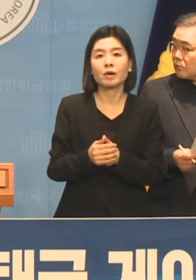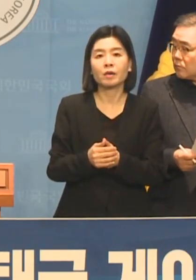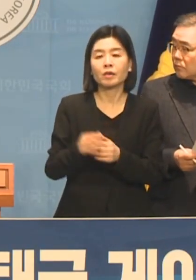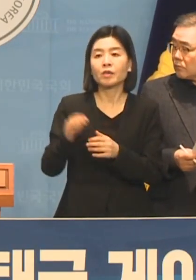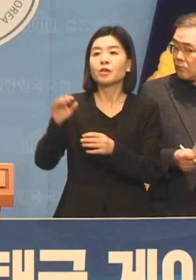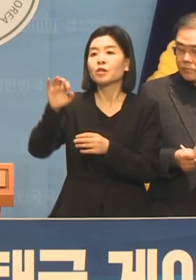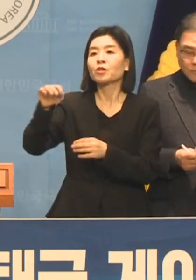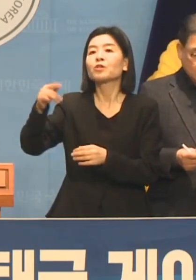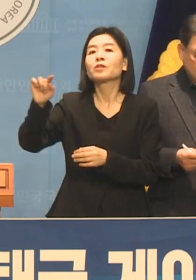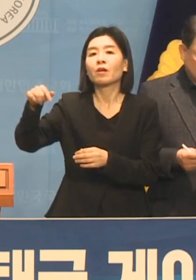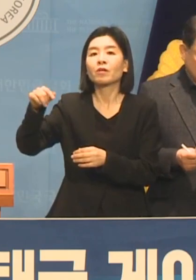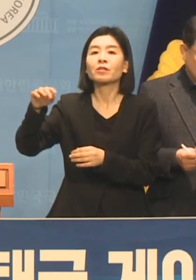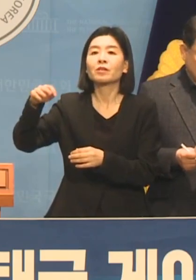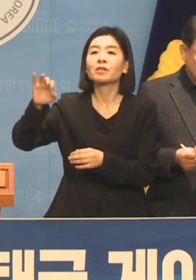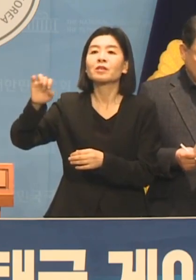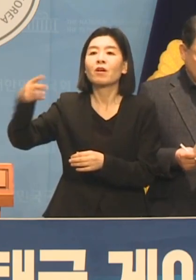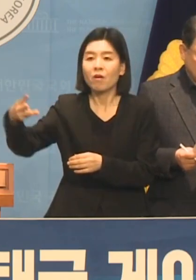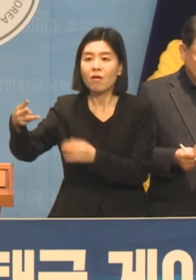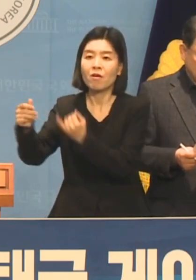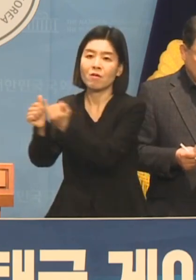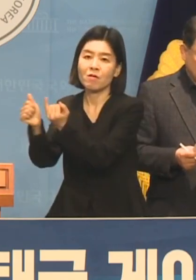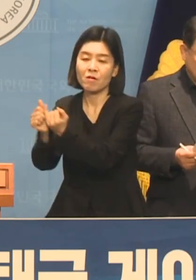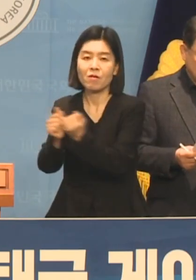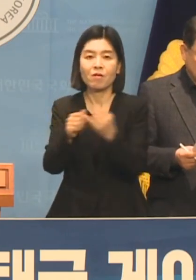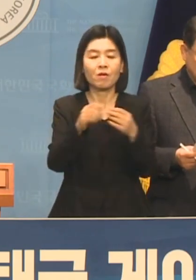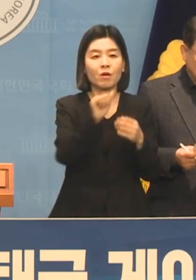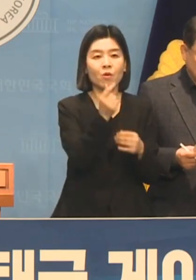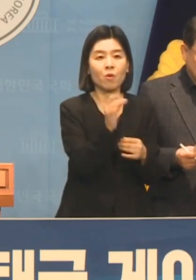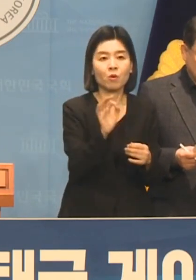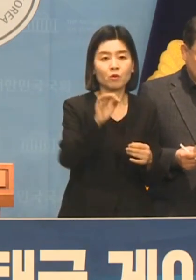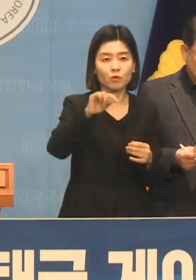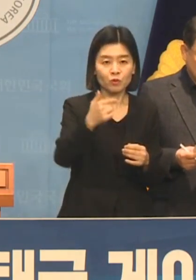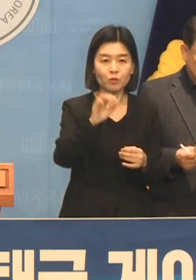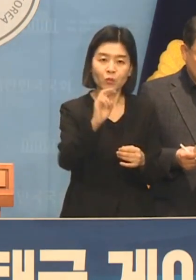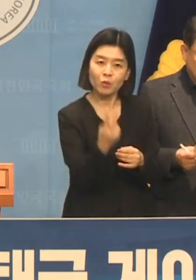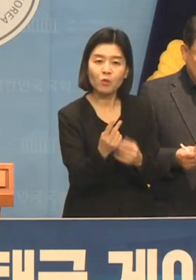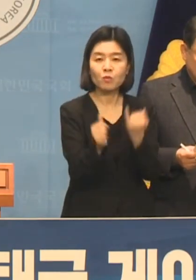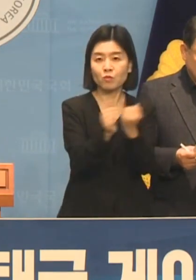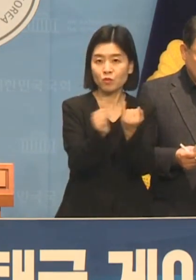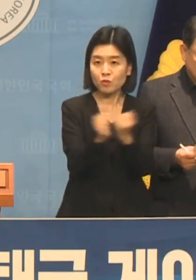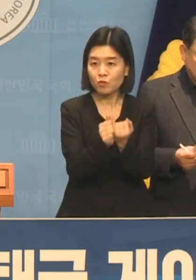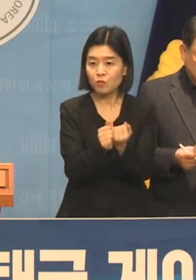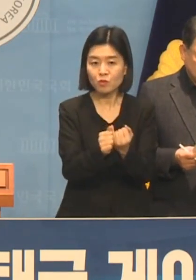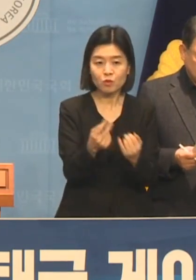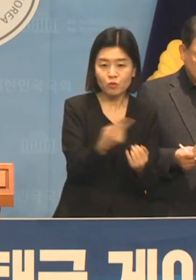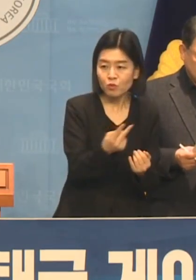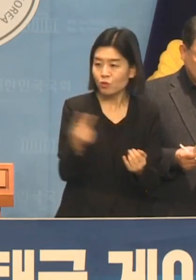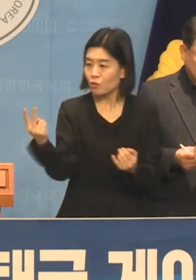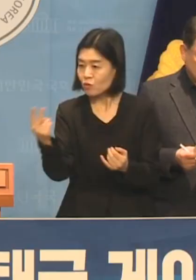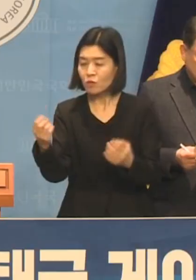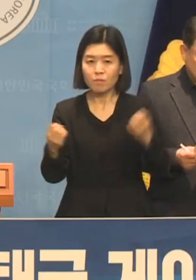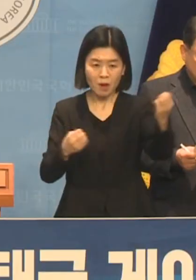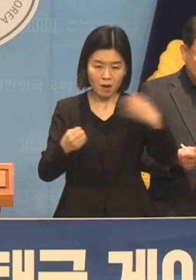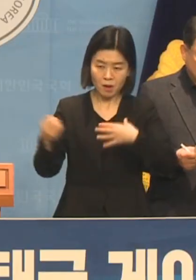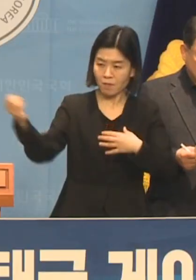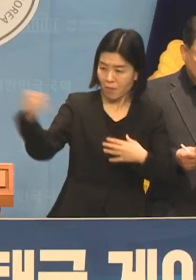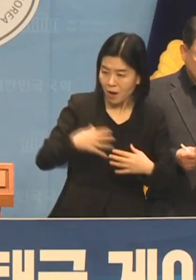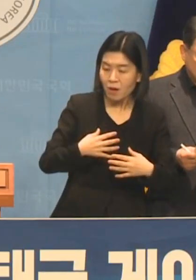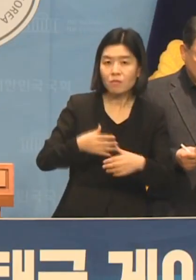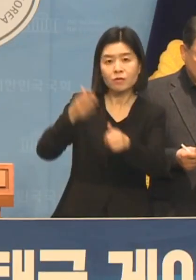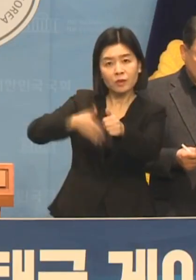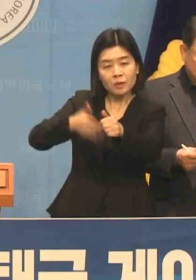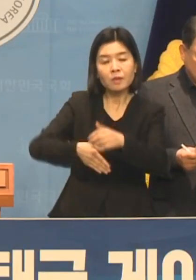김건희 그리고 홍준표 부부 말씀해 주셔야 합니다.